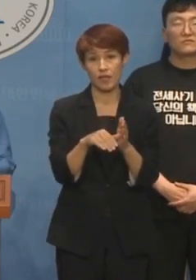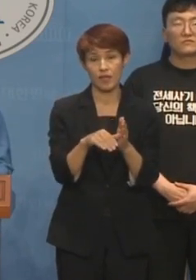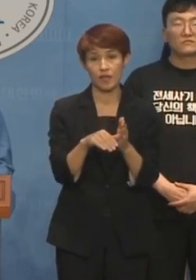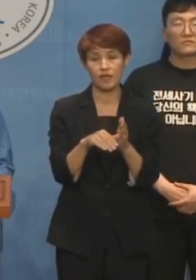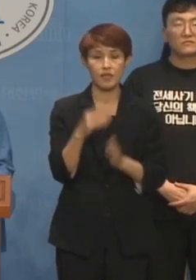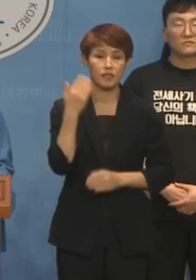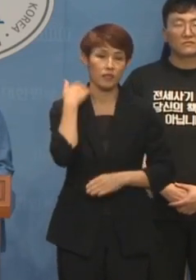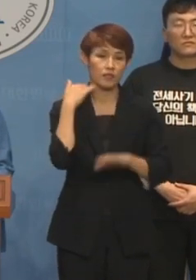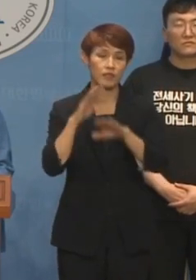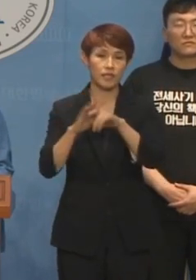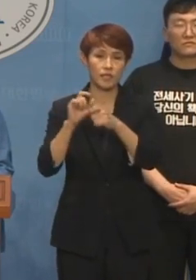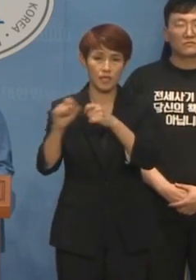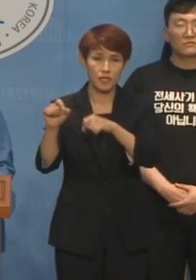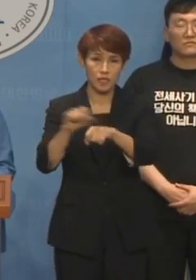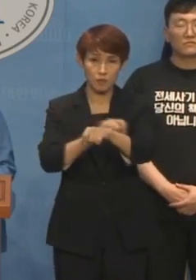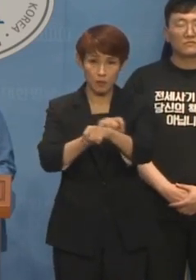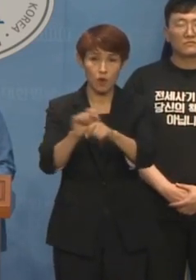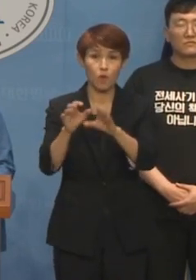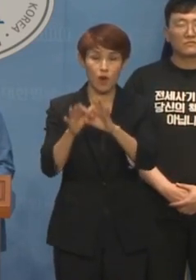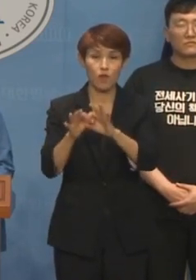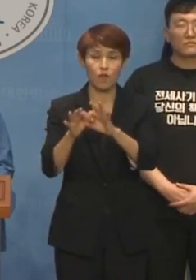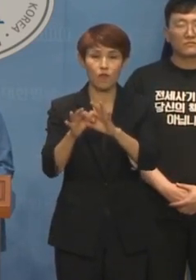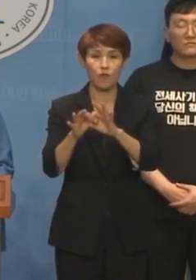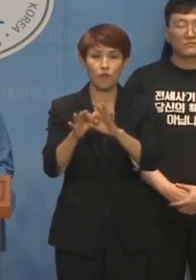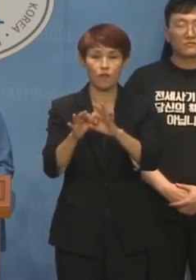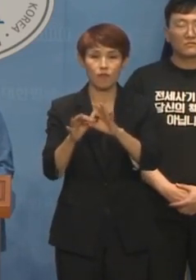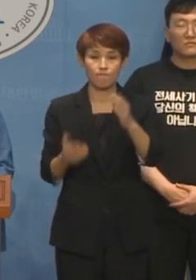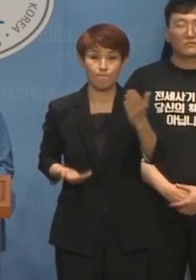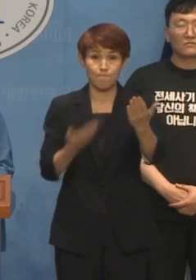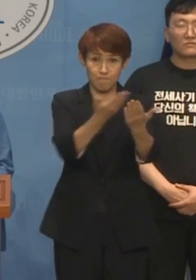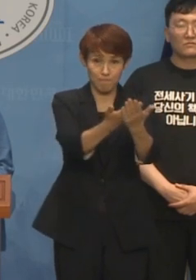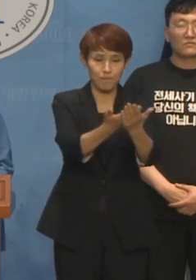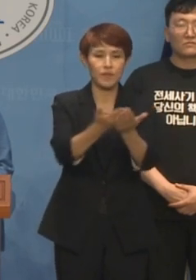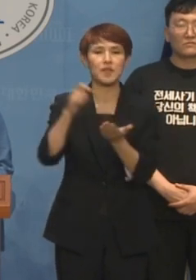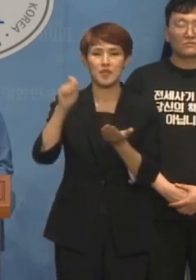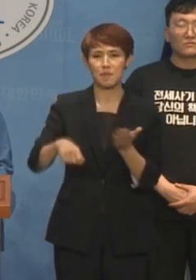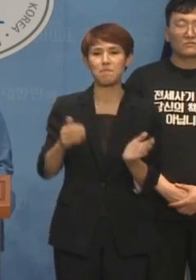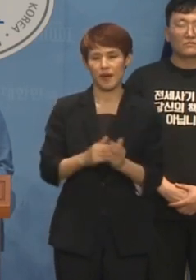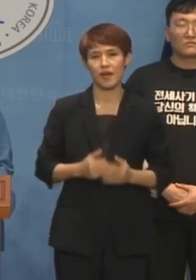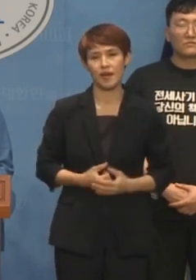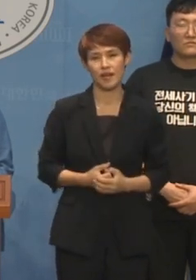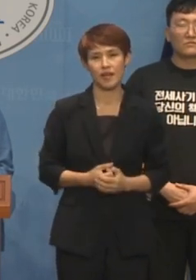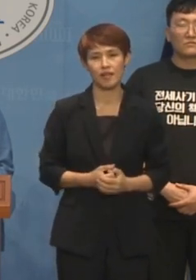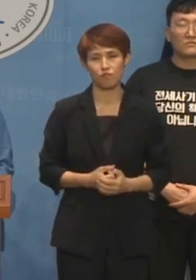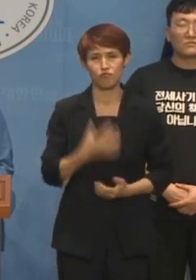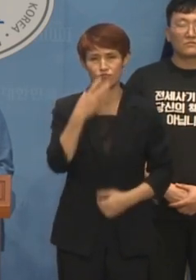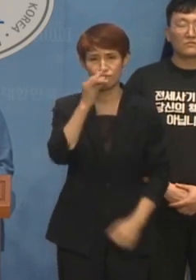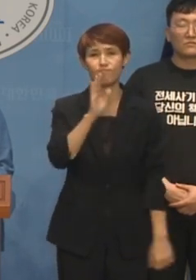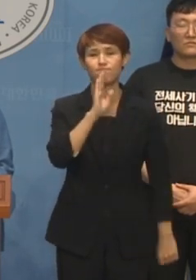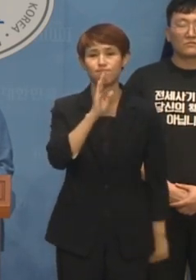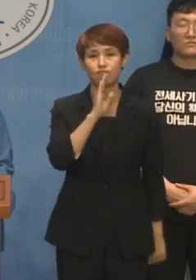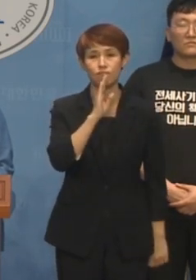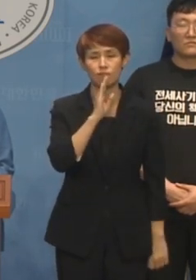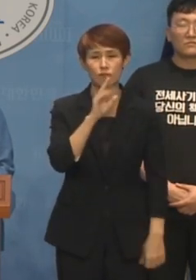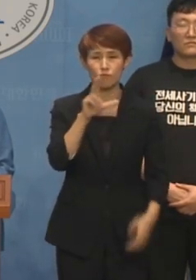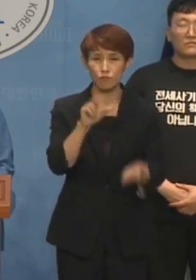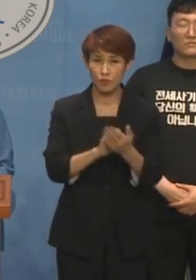전세사기 특별위원회 개정안 본회의 부의건이 통과가 됐습니다. 그건 뭐 너무나 당연한 일입니다. 근데